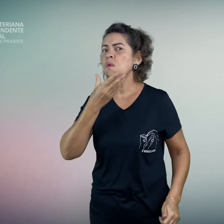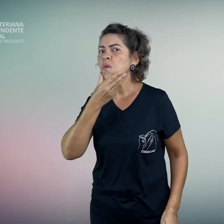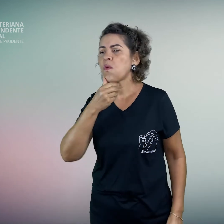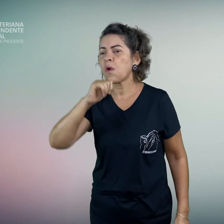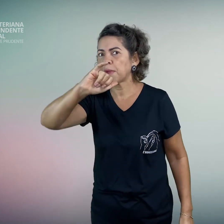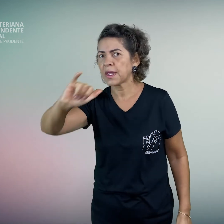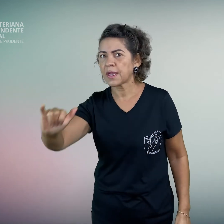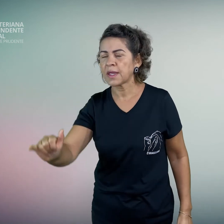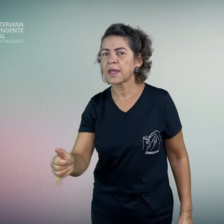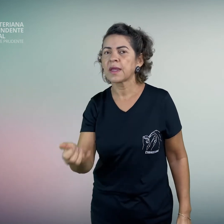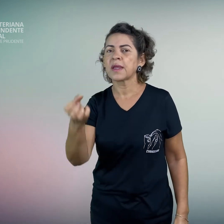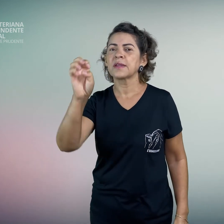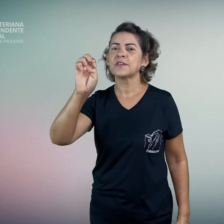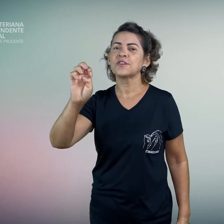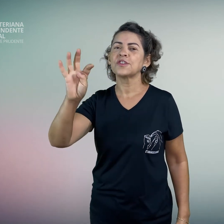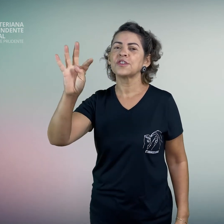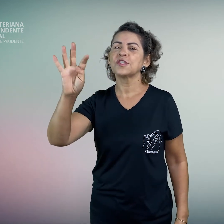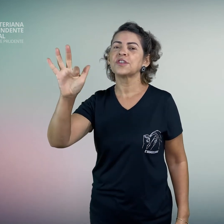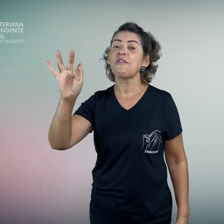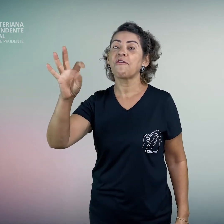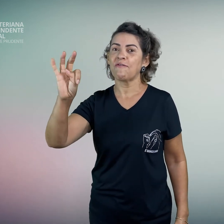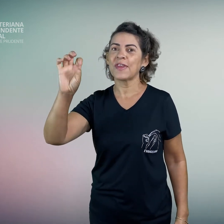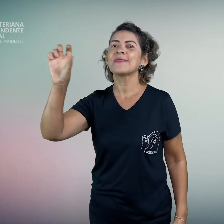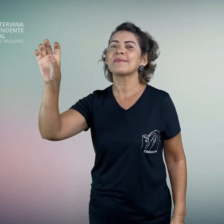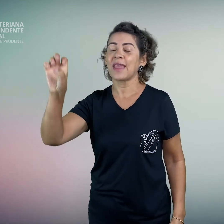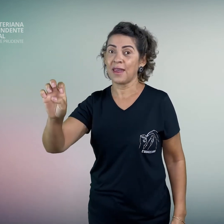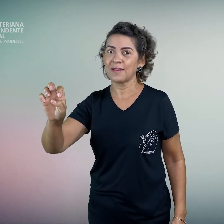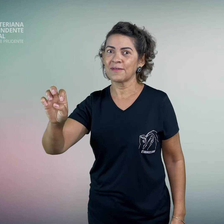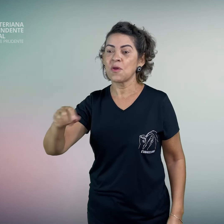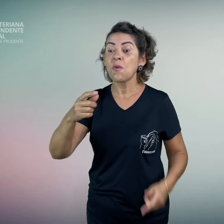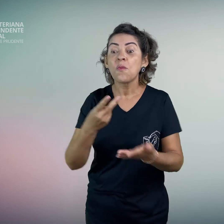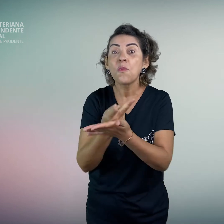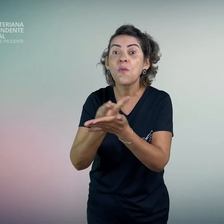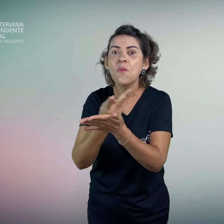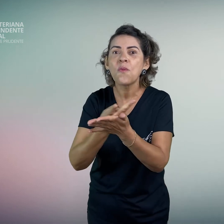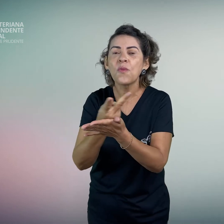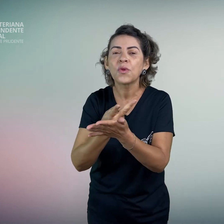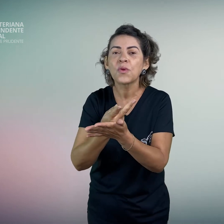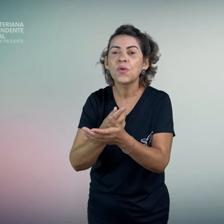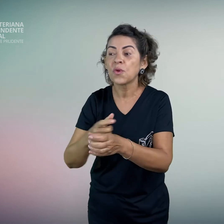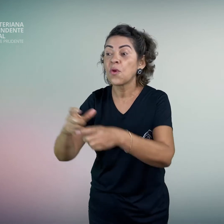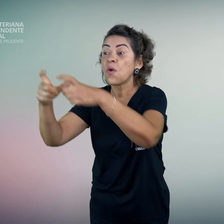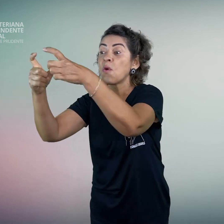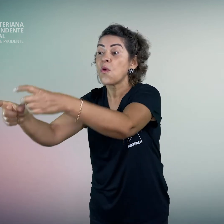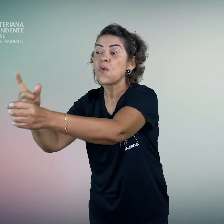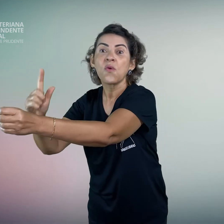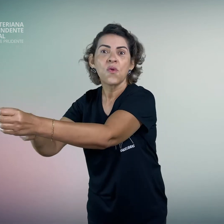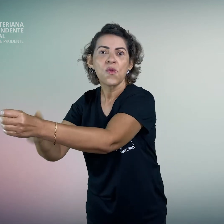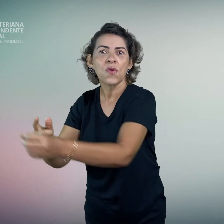Jefté buscou viver num lugar que refletia o que sentia, aceitando o julgamento realizado